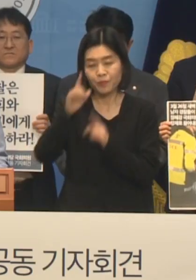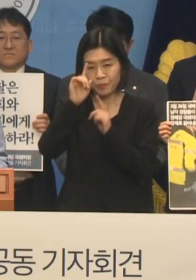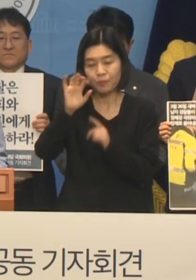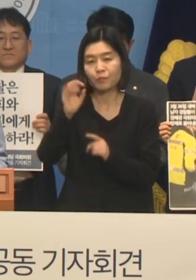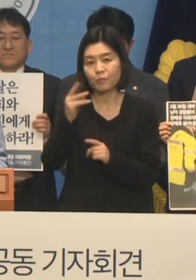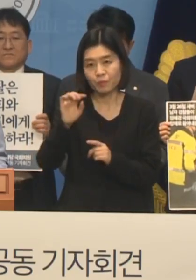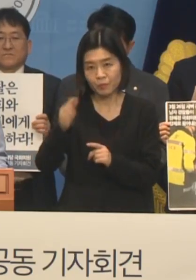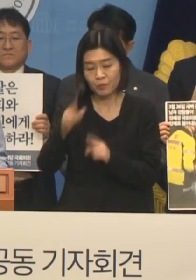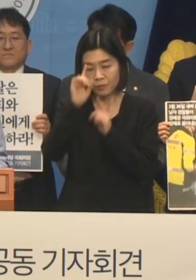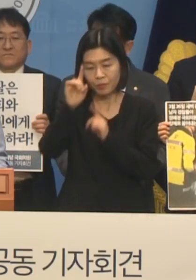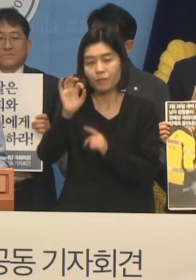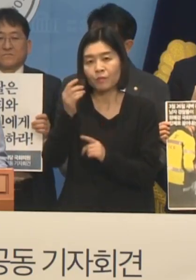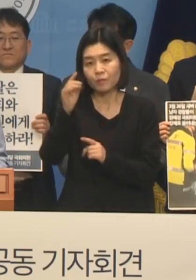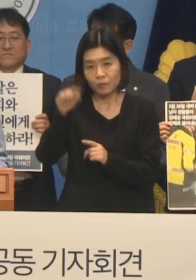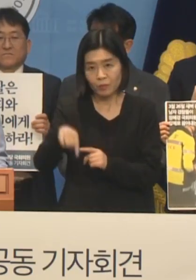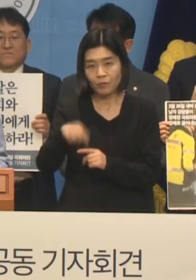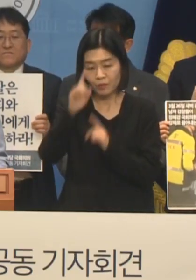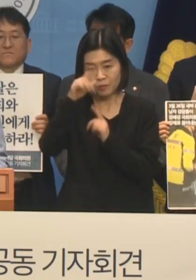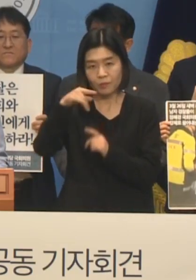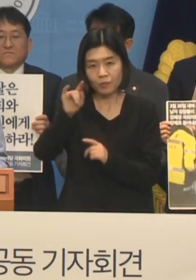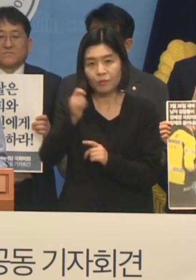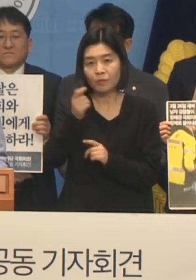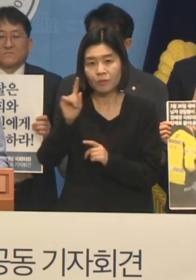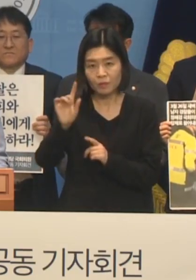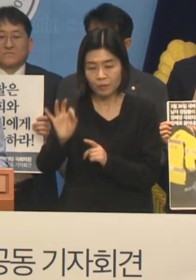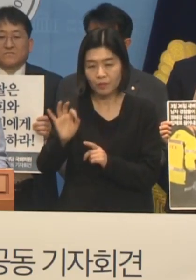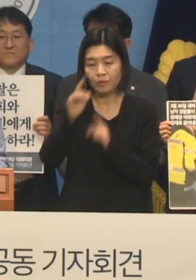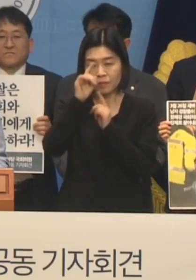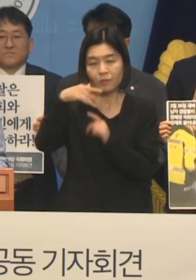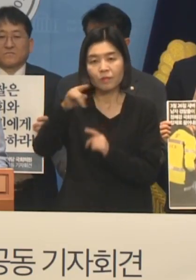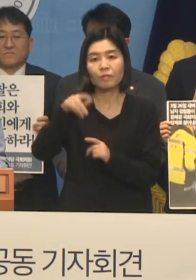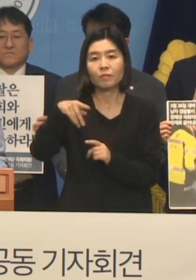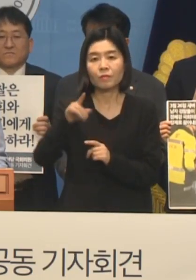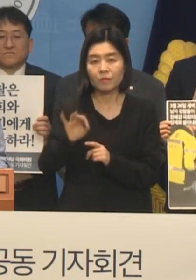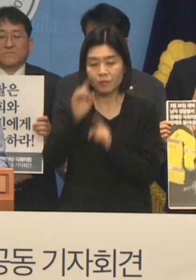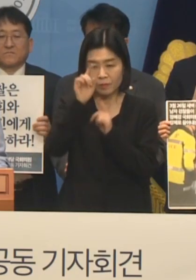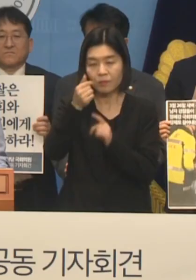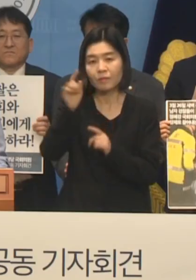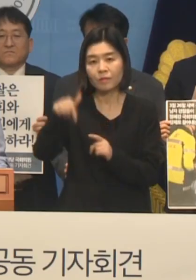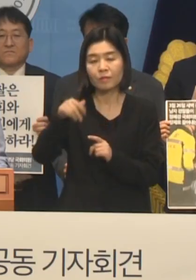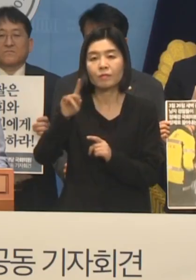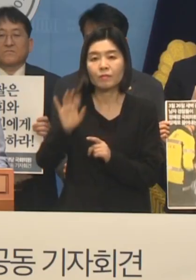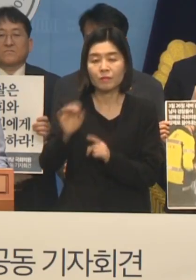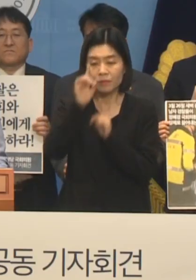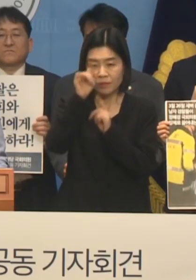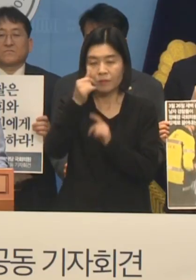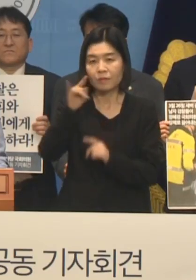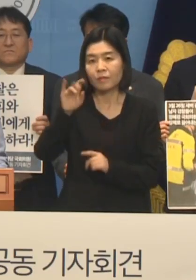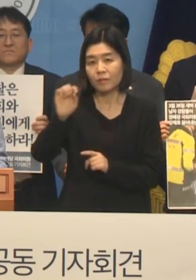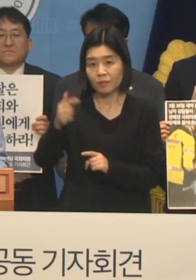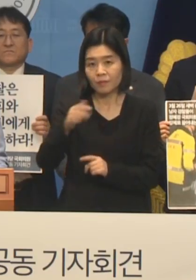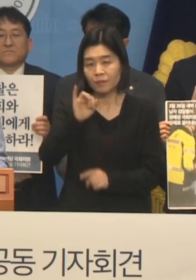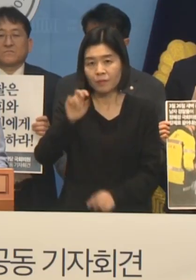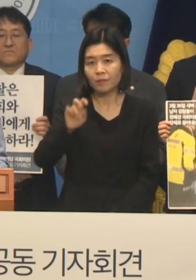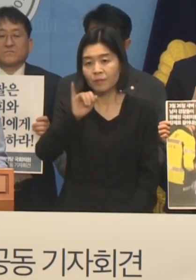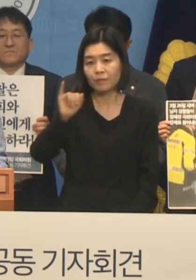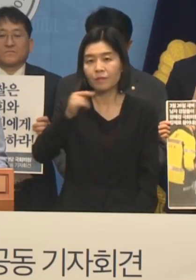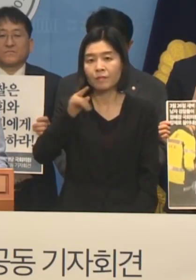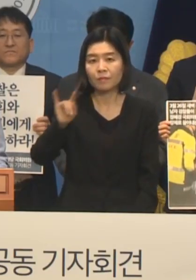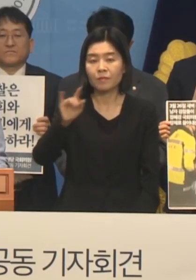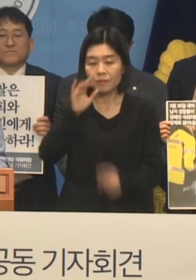이용선, 이용우, 이재강, 이재정, 이하경, 이혜민, 임미애,